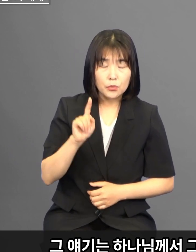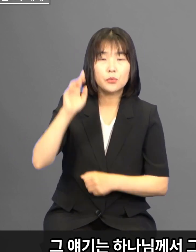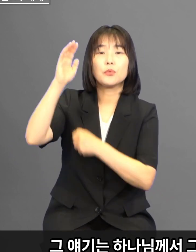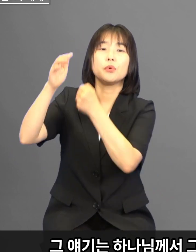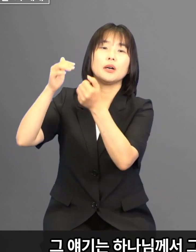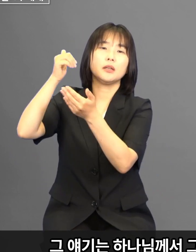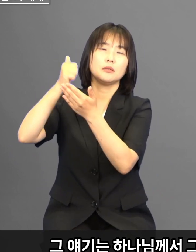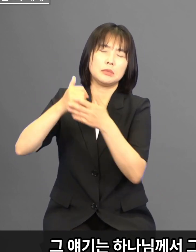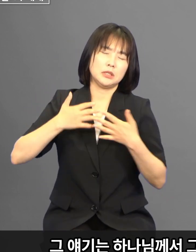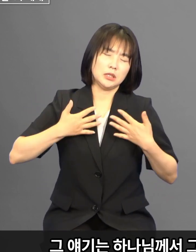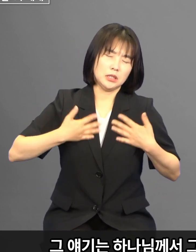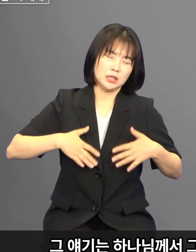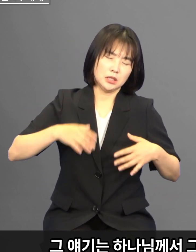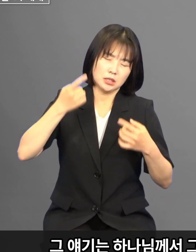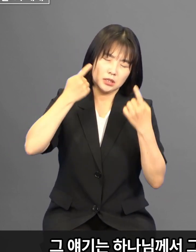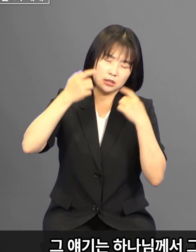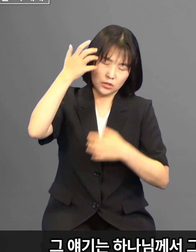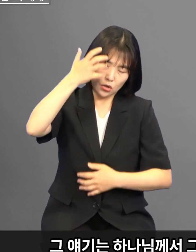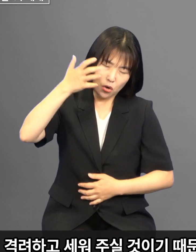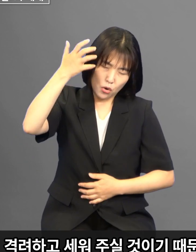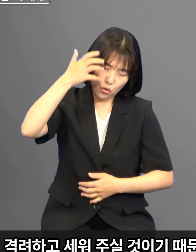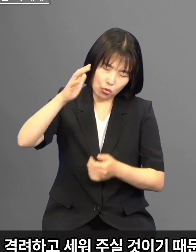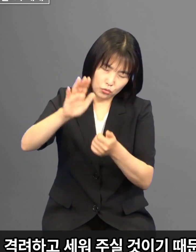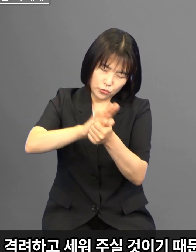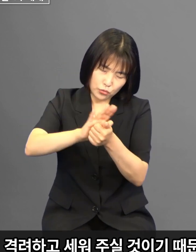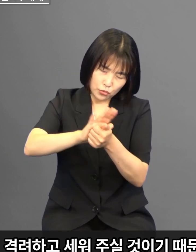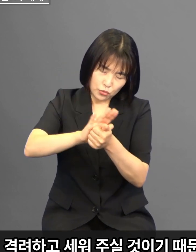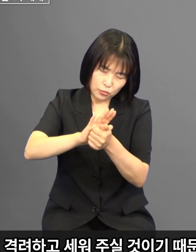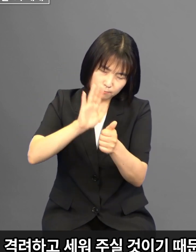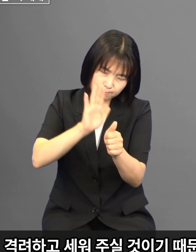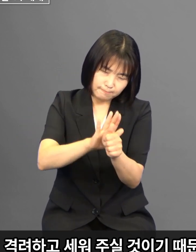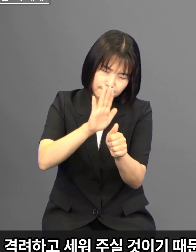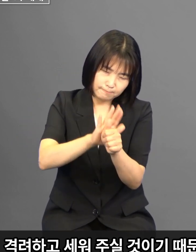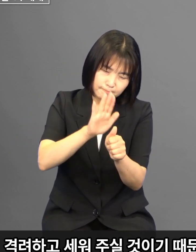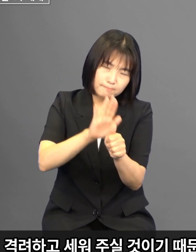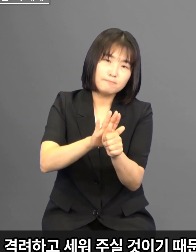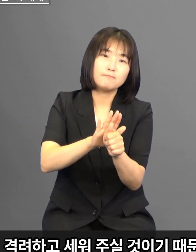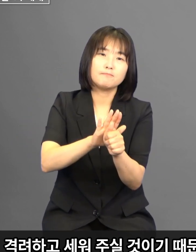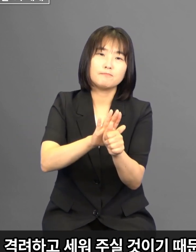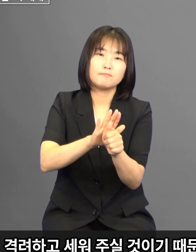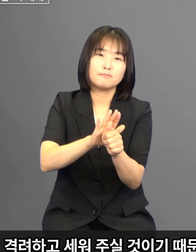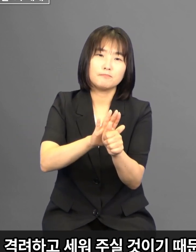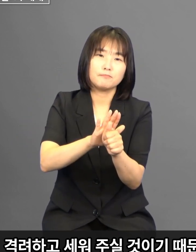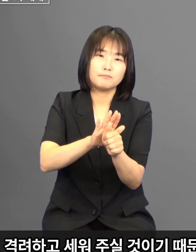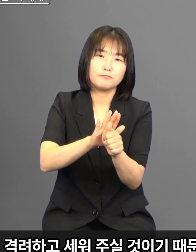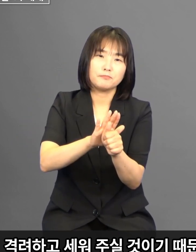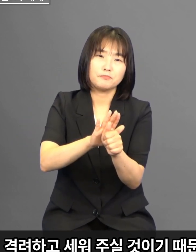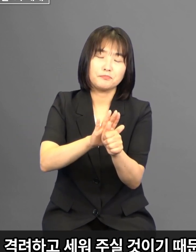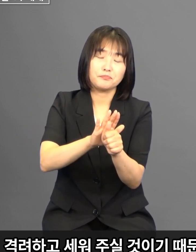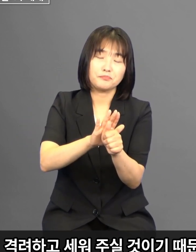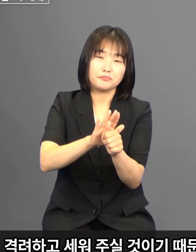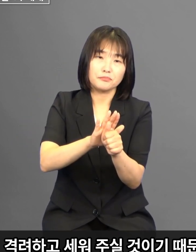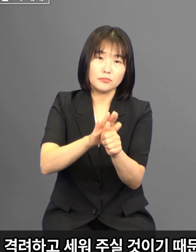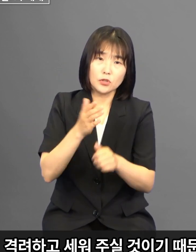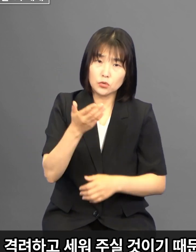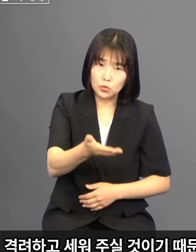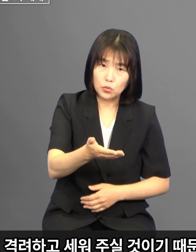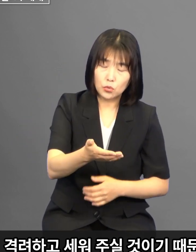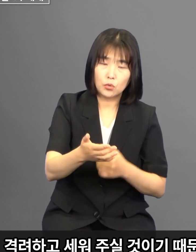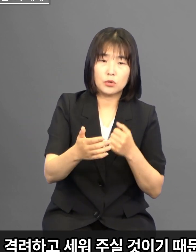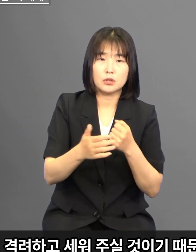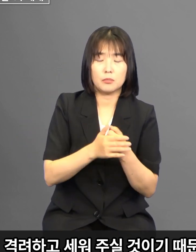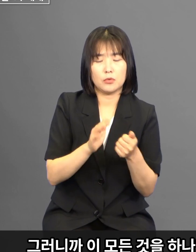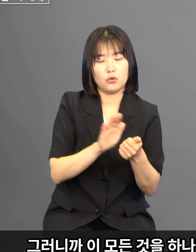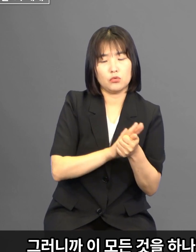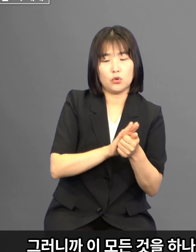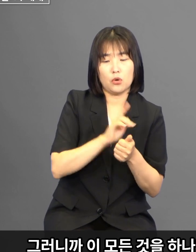그 지치고 상한 영혼들을 위로하고 격려하고 세워주실 것이기 때문에 위로하라는 말을 전하라고 하는